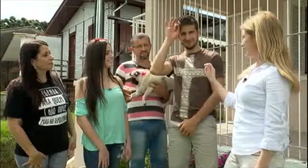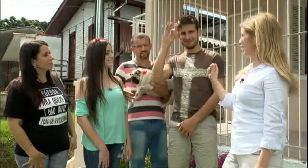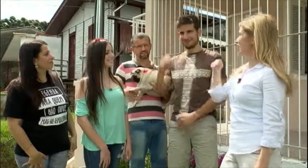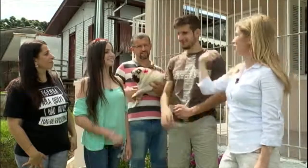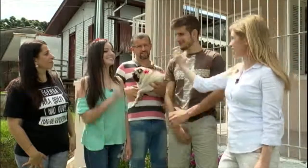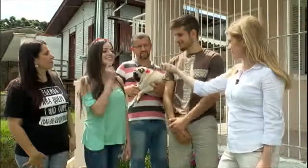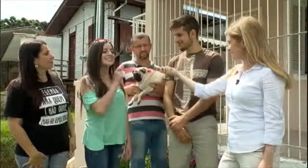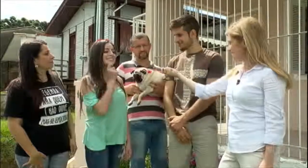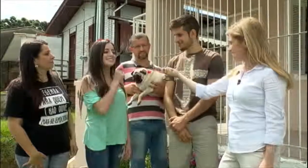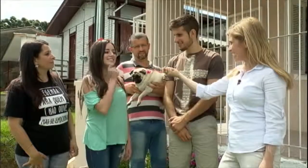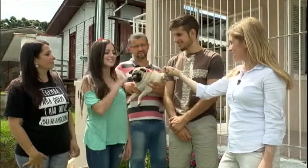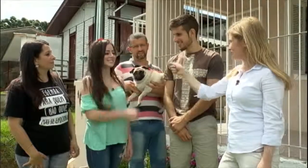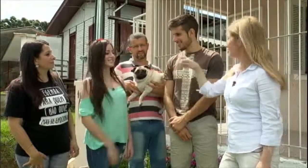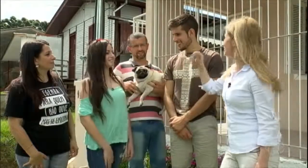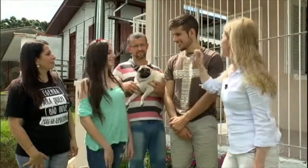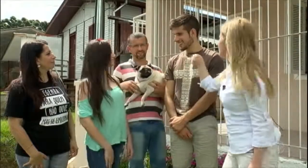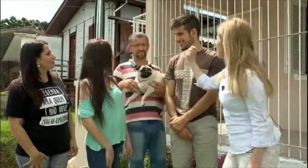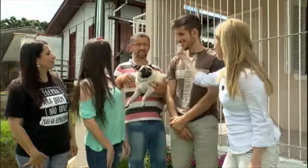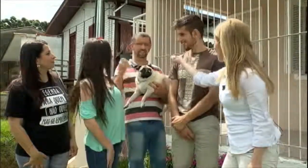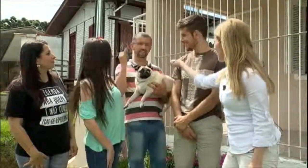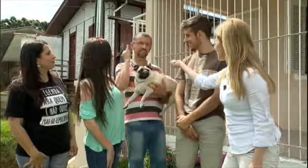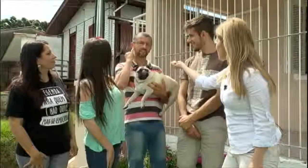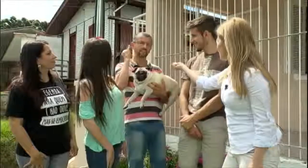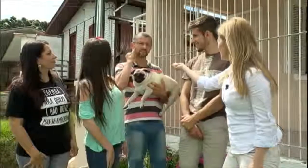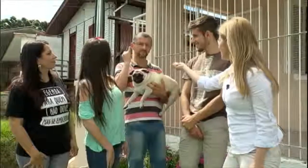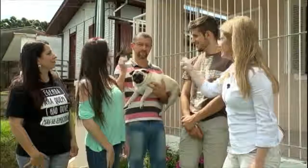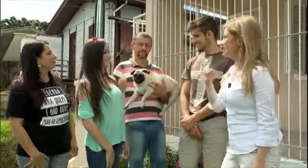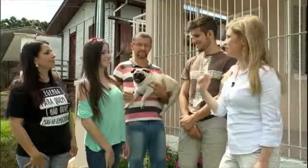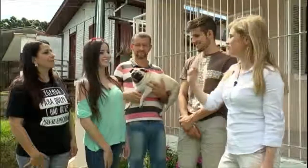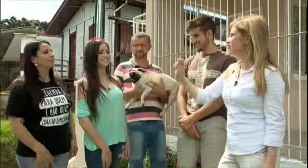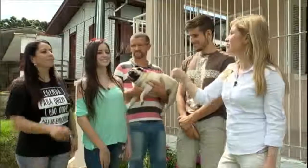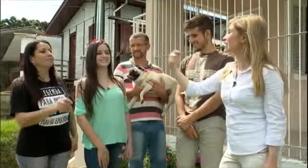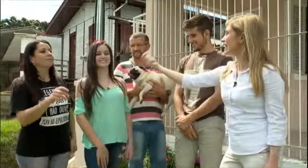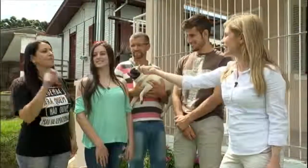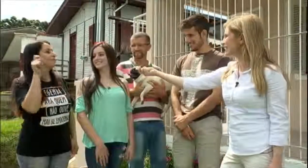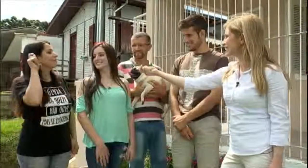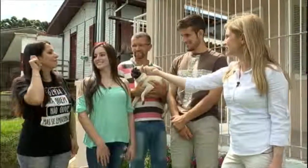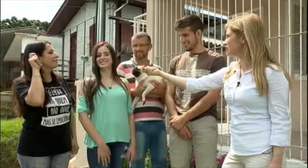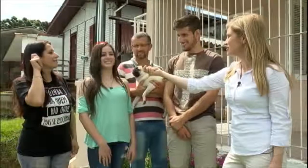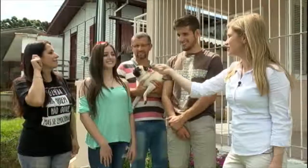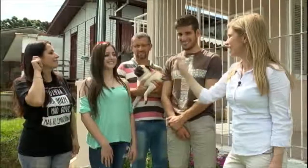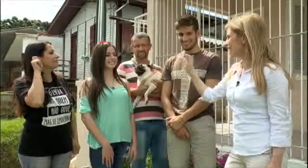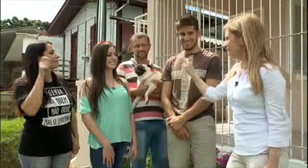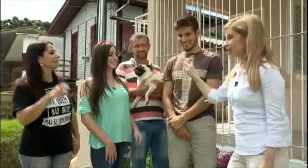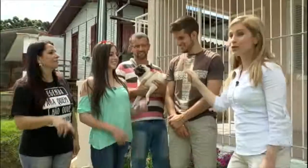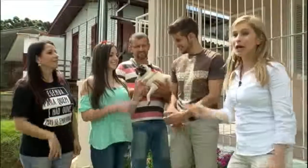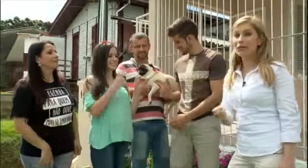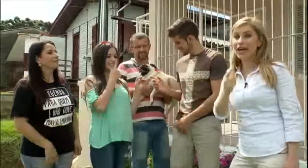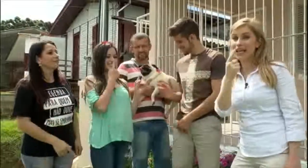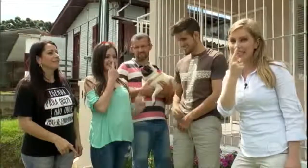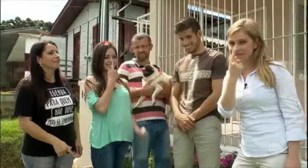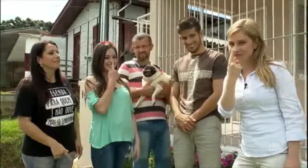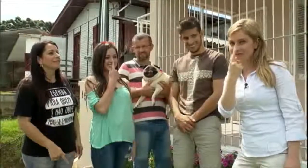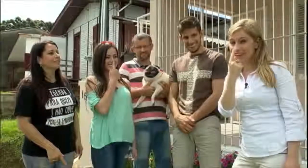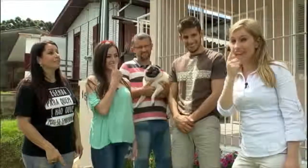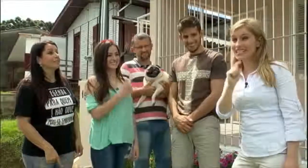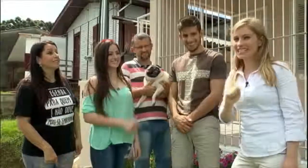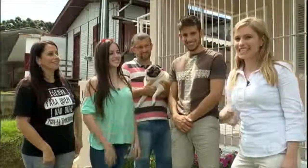o da Tainá, o do Cláudio e o da Aline. E o da Bela é assim.